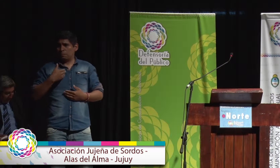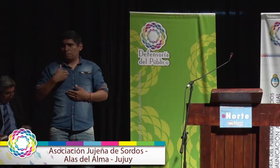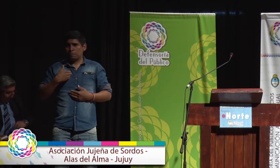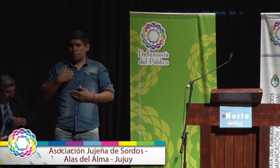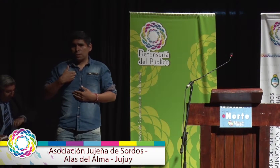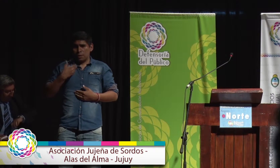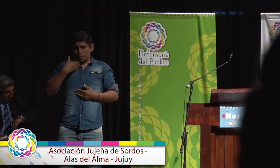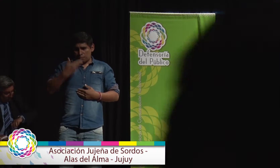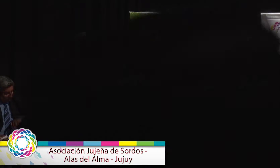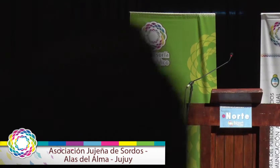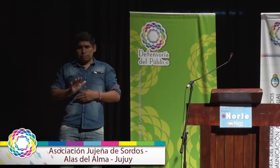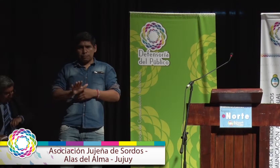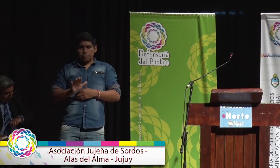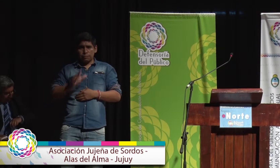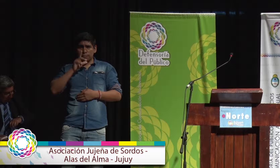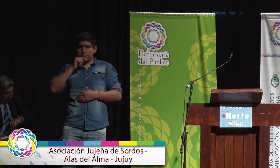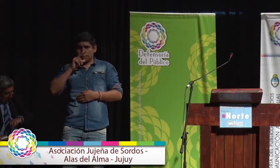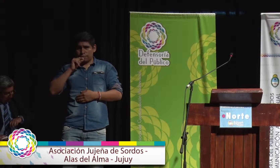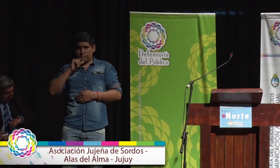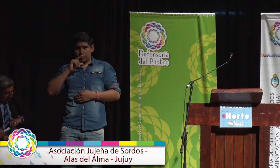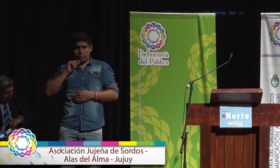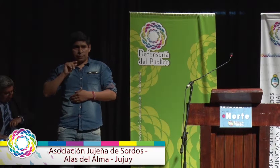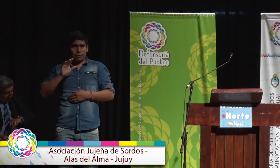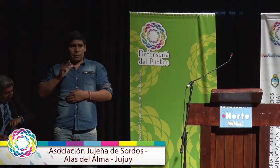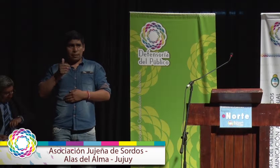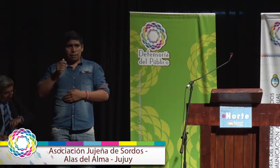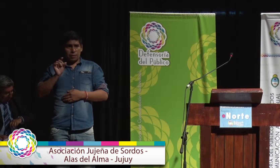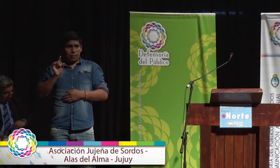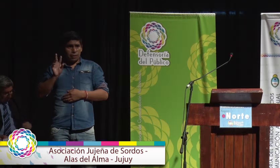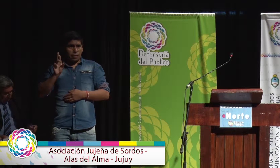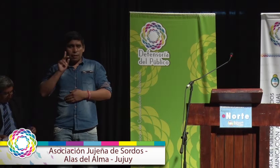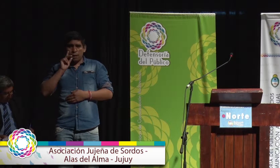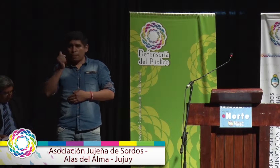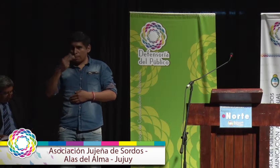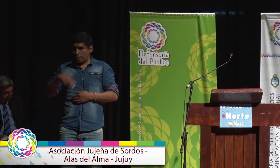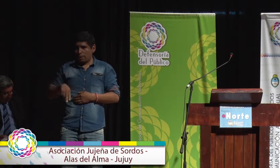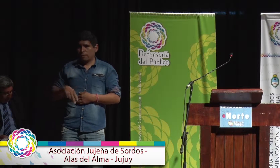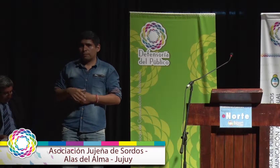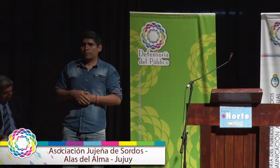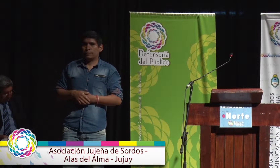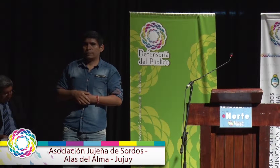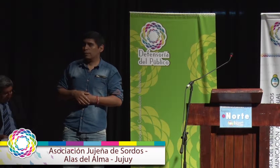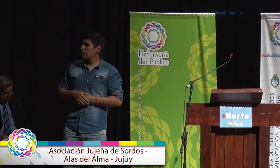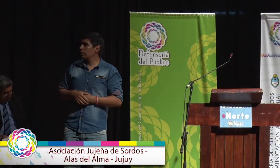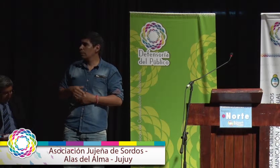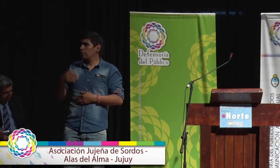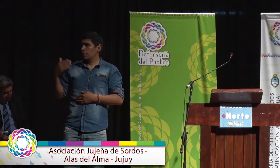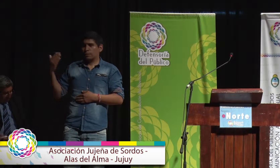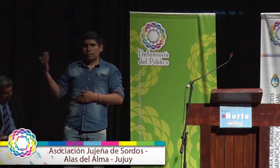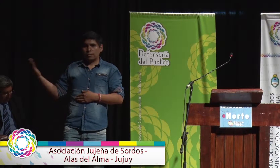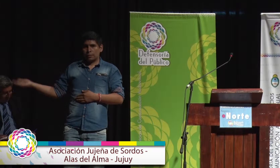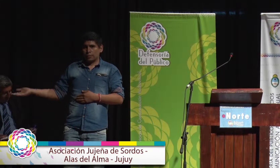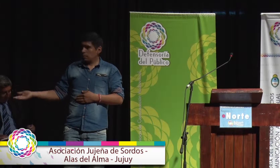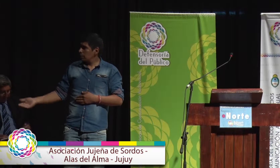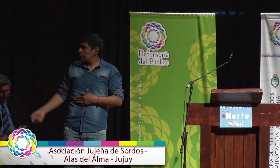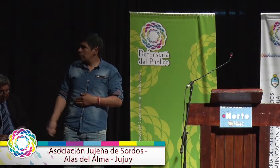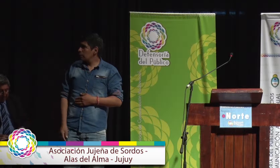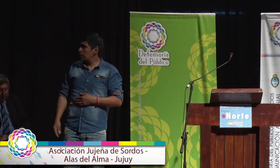difundir nuestros derechos. Mi nombre en lengua de señas es este y mi nombre en español es